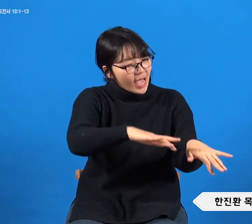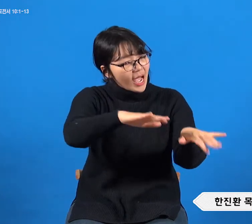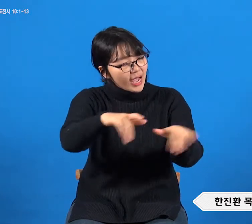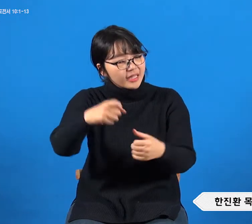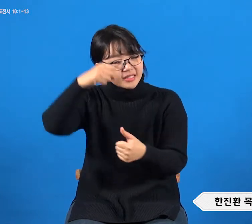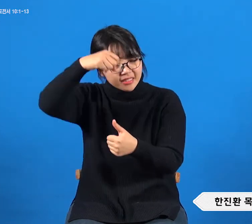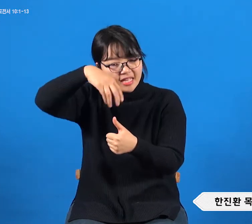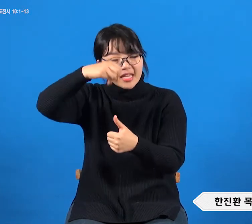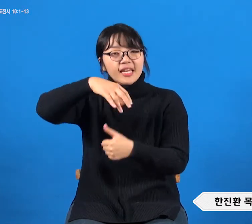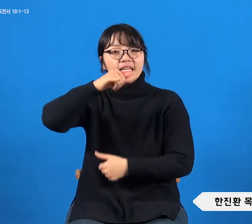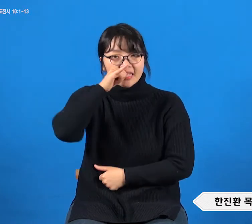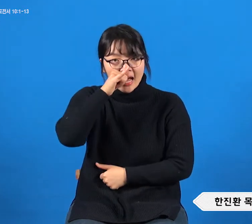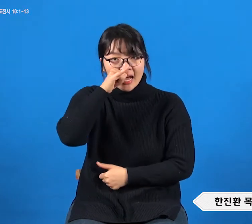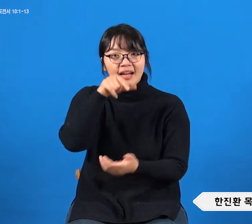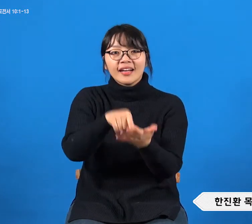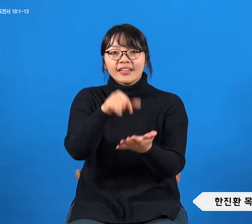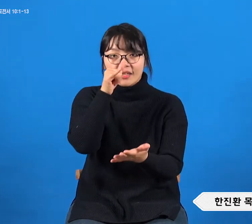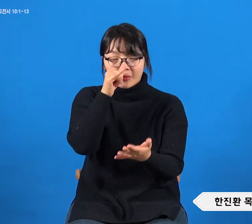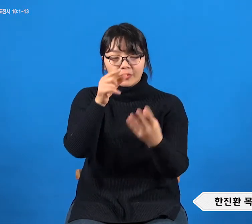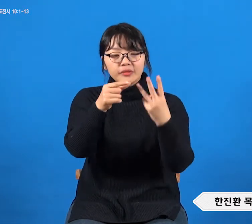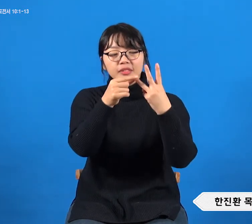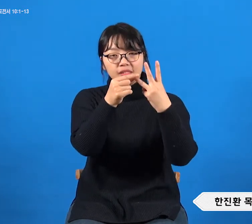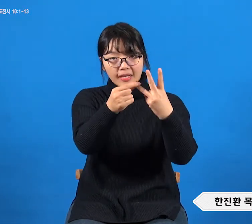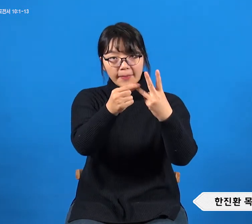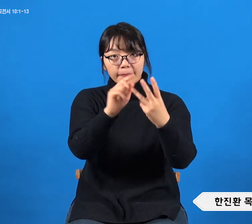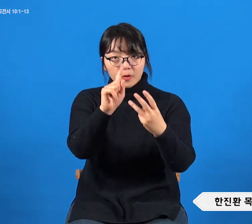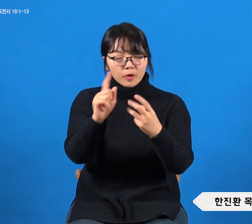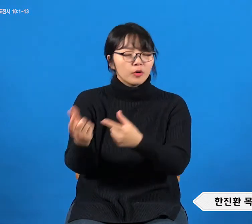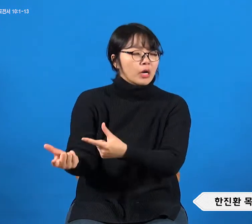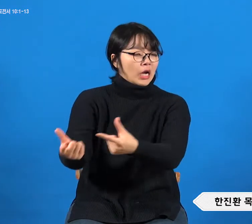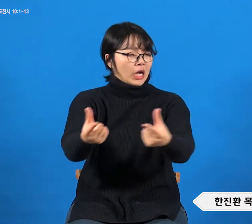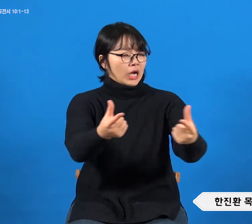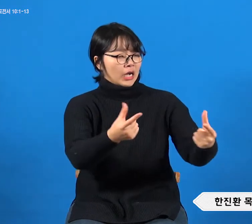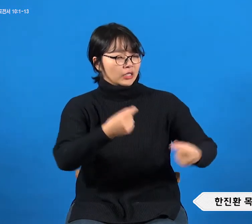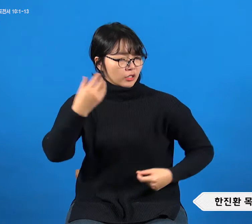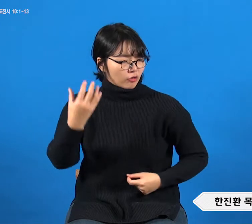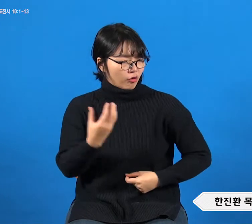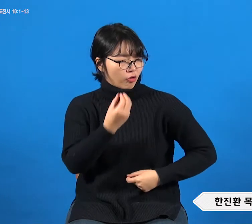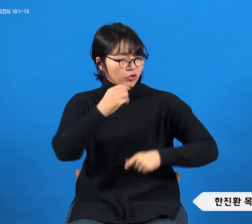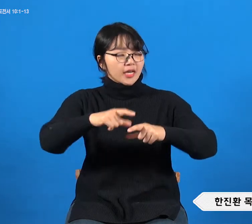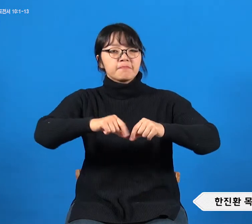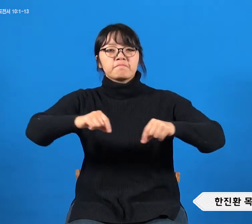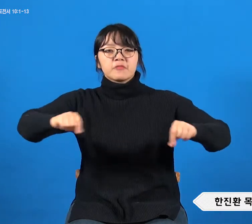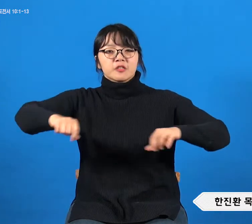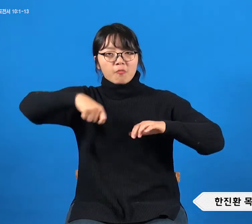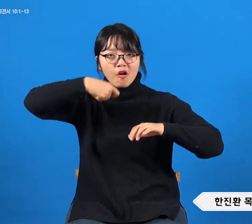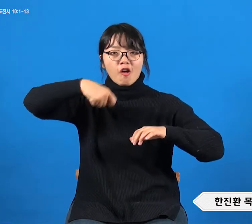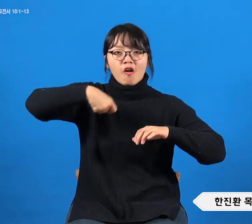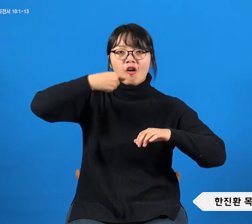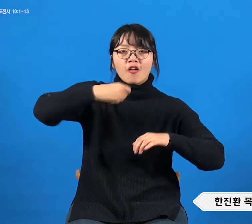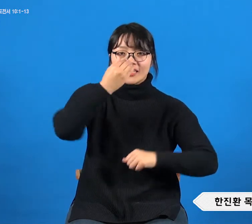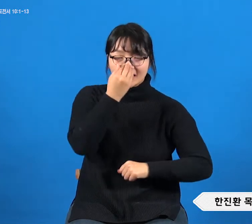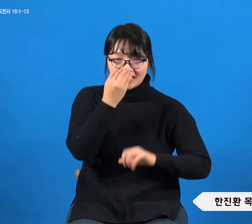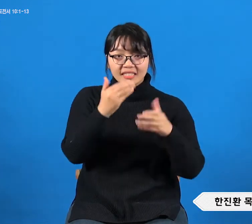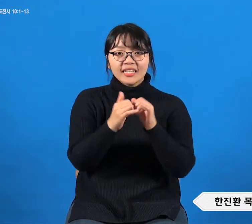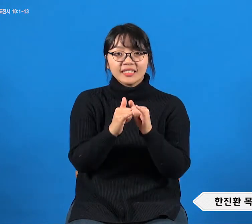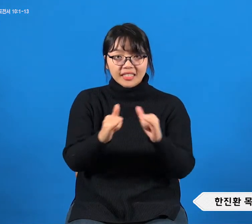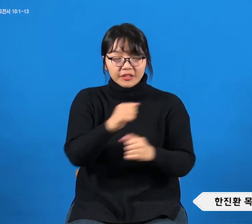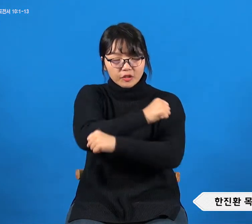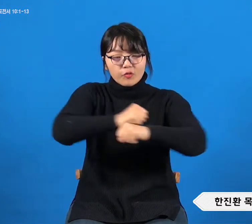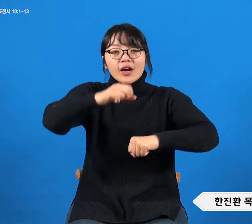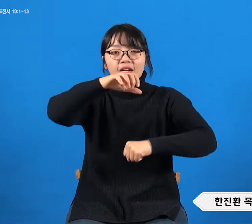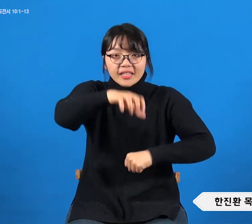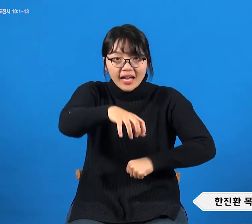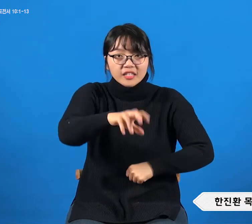한 것입니다. 3절에 모두가 같은 신령한 음식을 먹으며, 이스라엘 백성들이